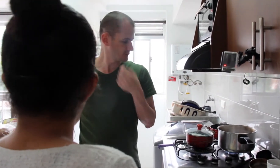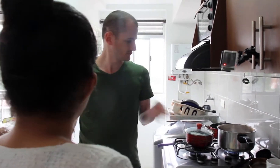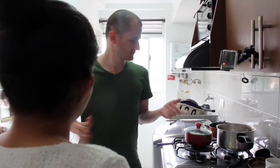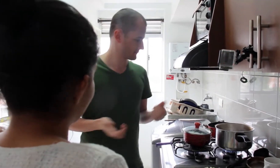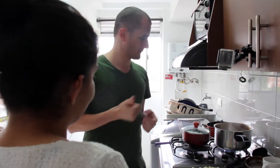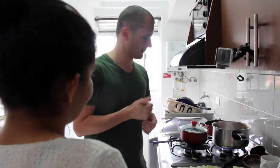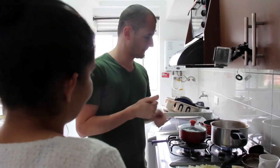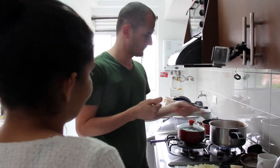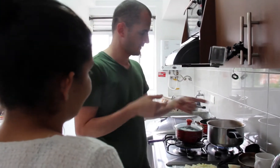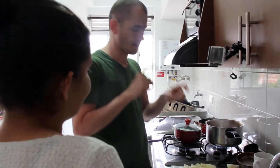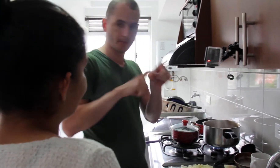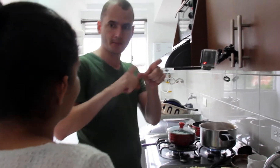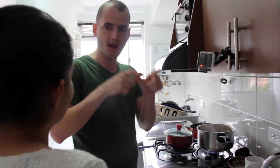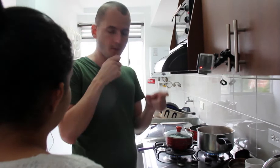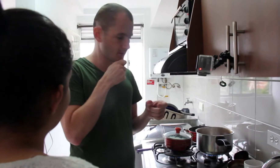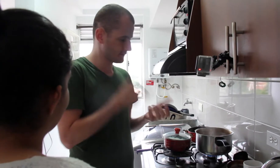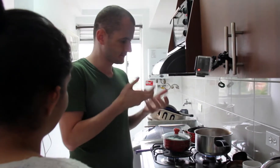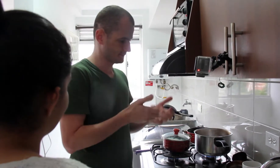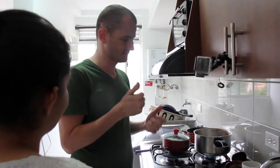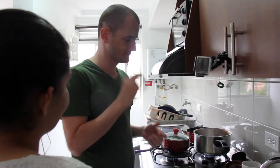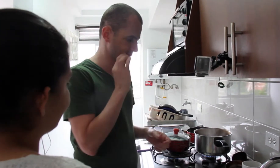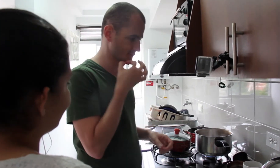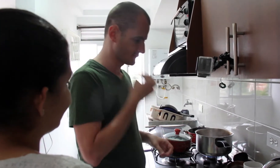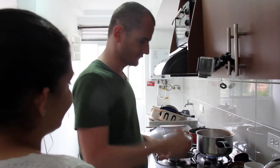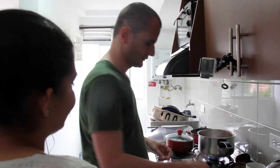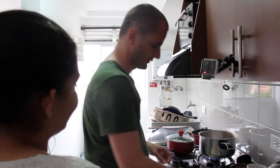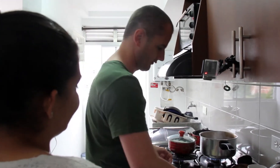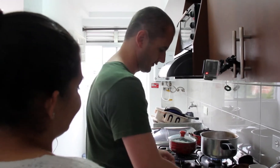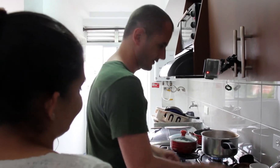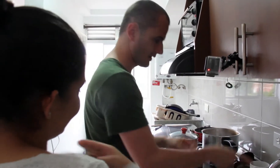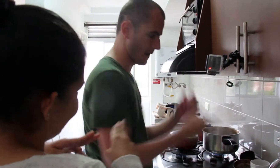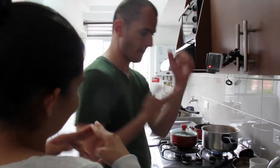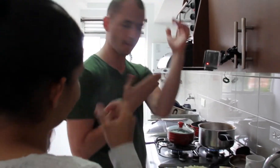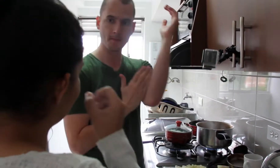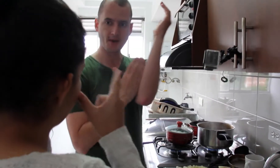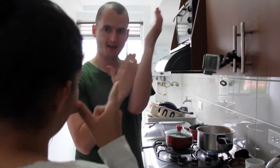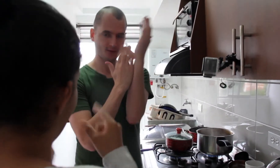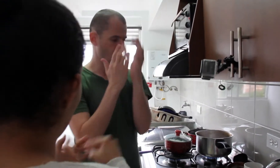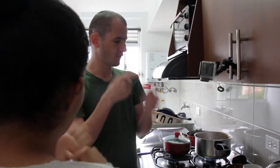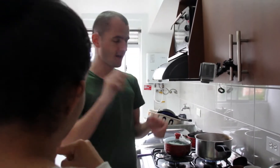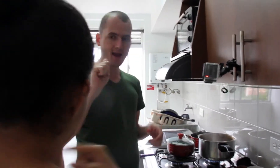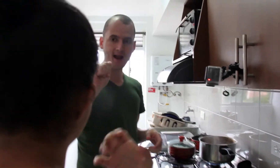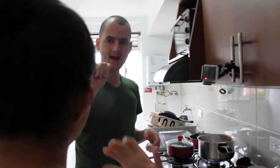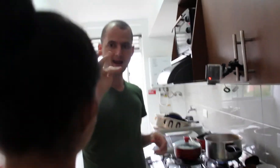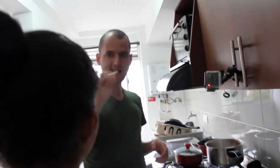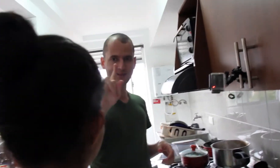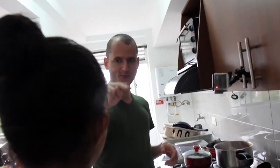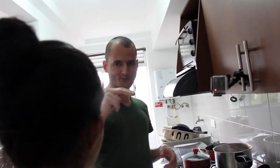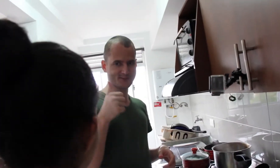Hice de estas, que es muy rica. Y le eché papa, esto es para que se cocinen las papas.